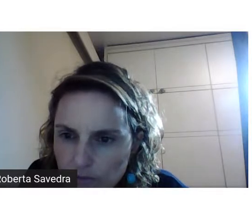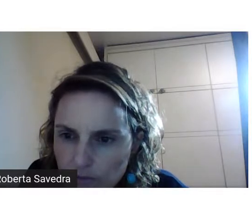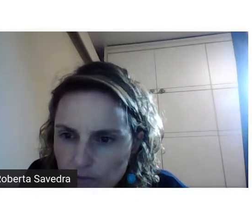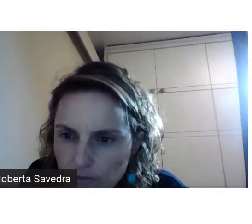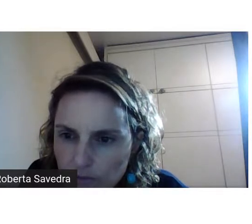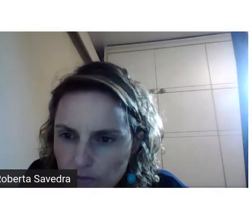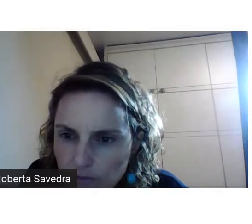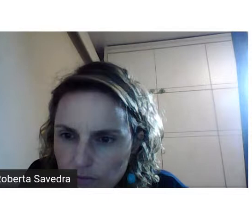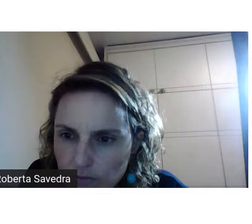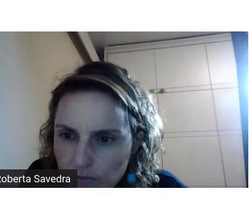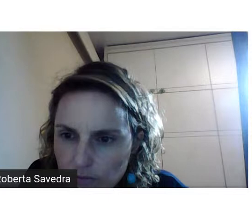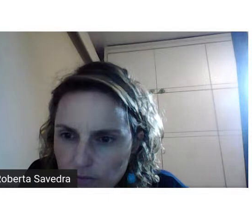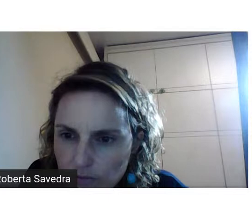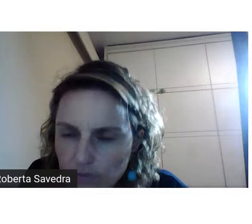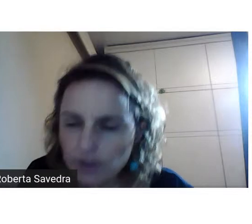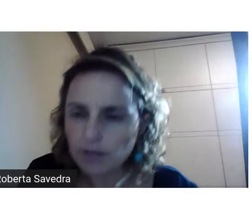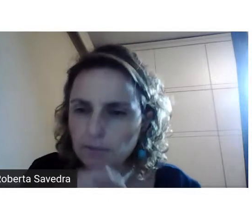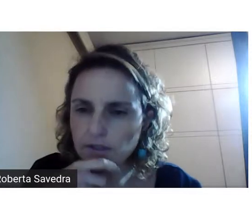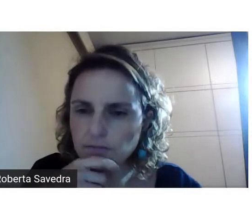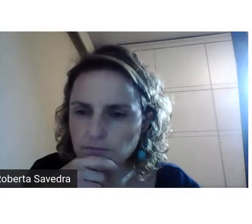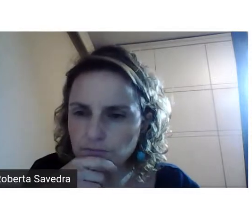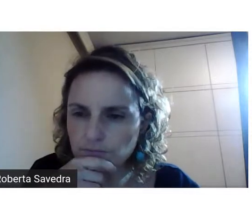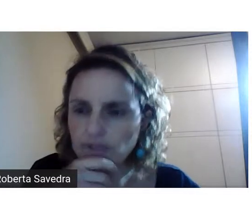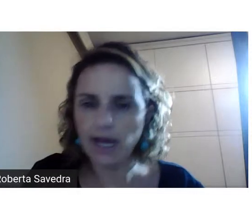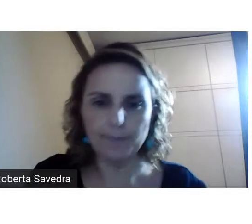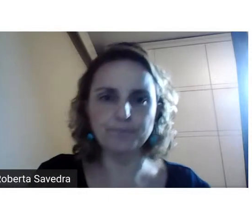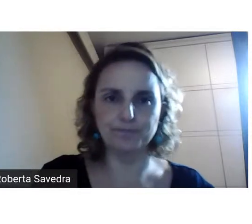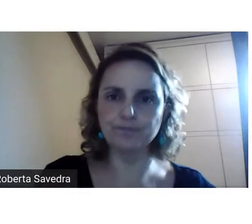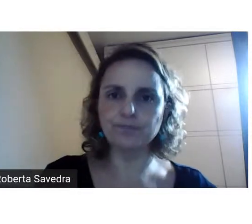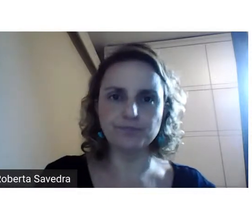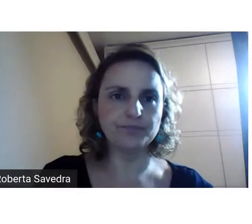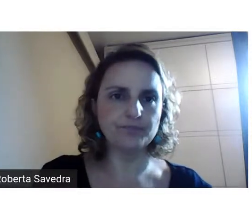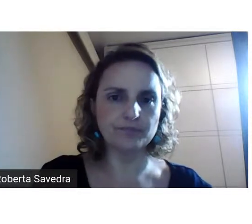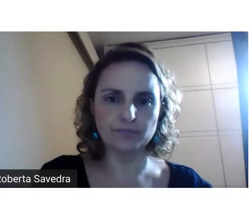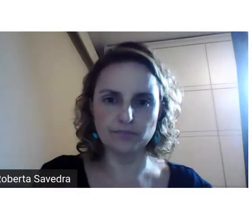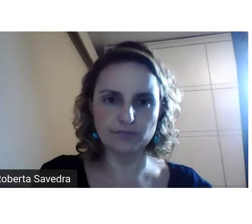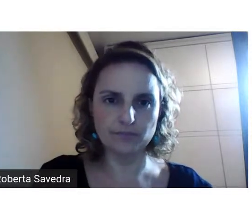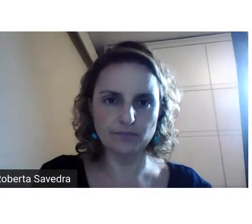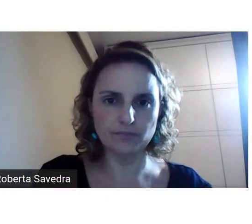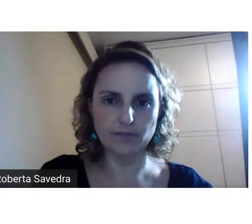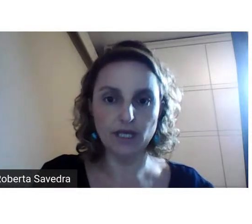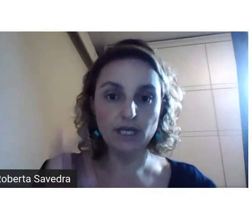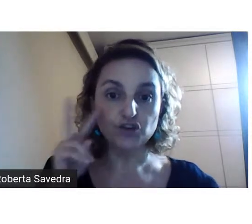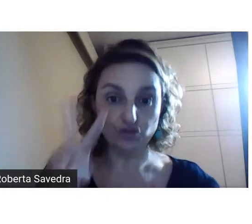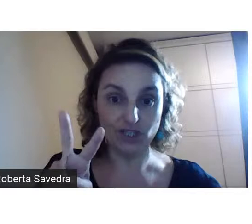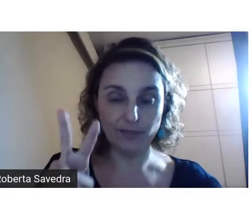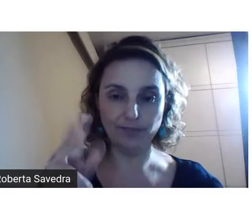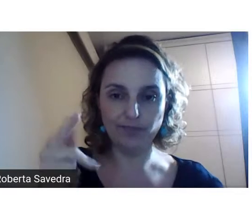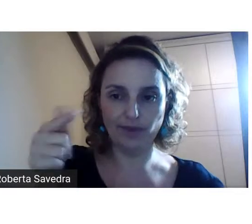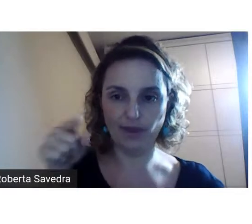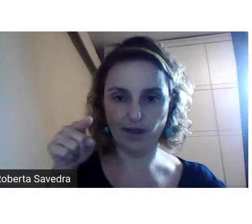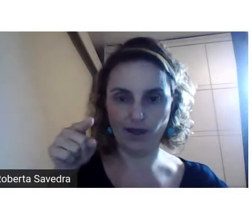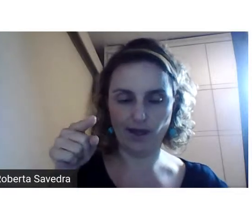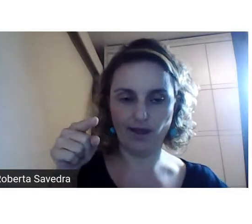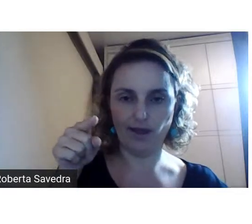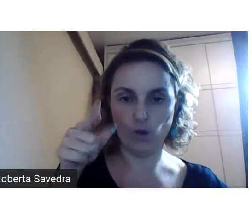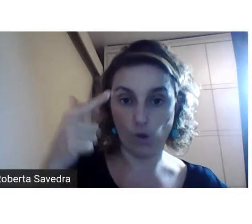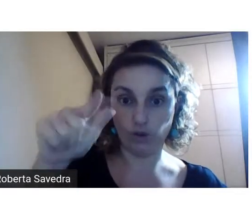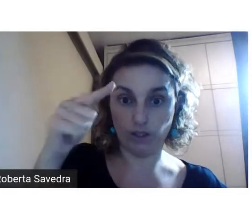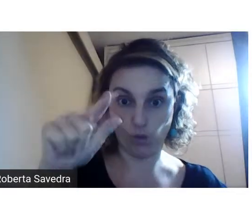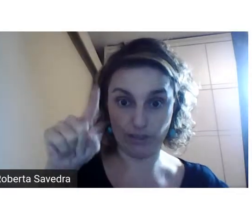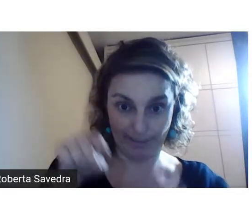Bom dia o nome E aí